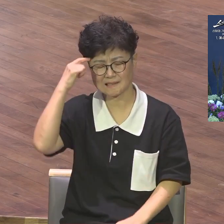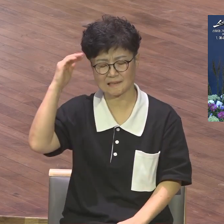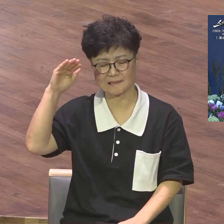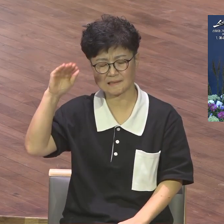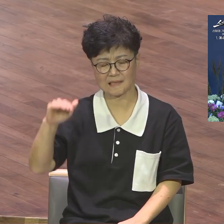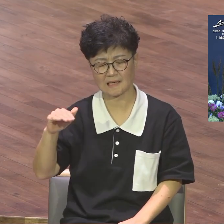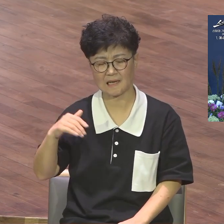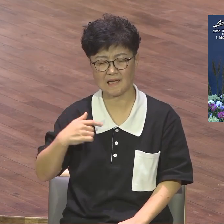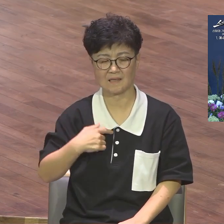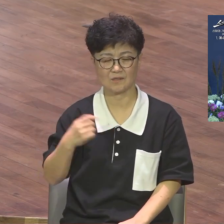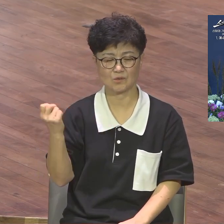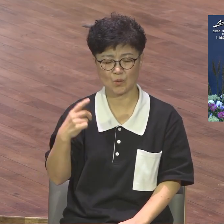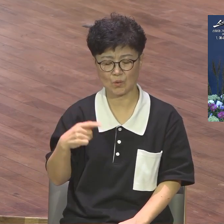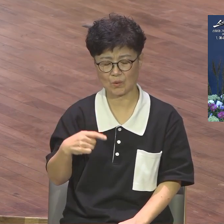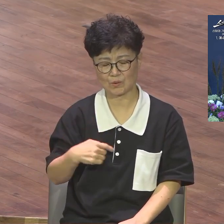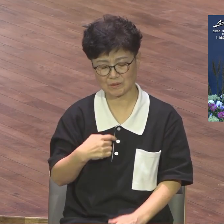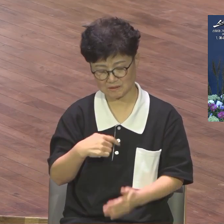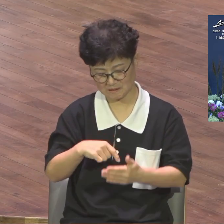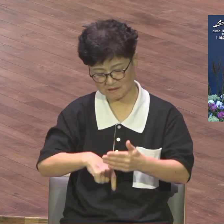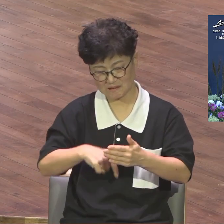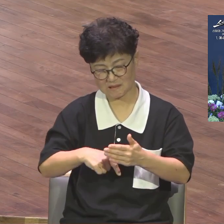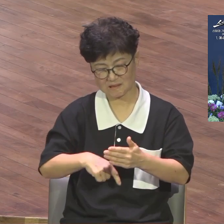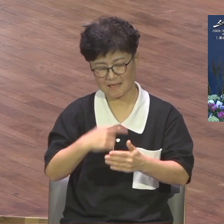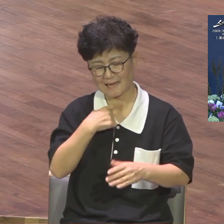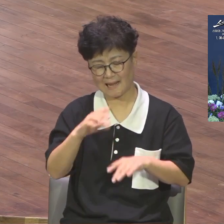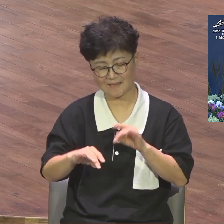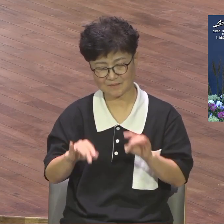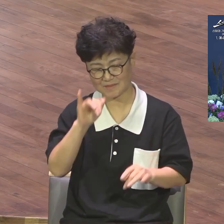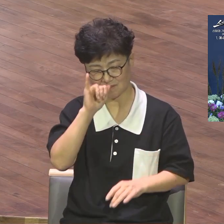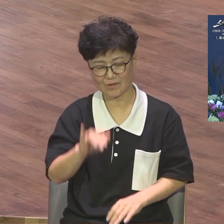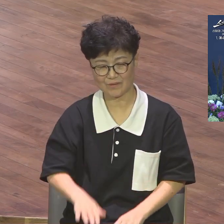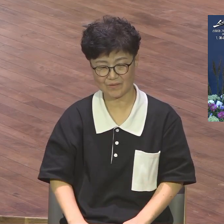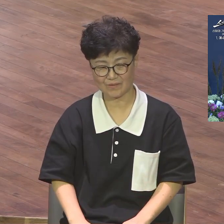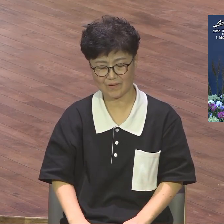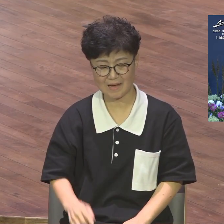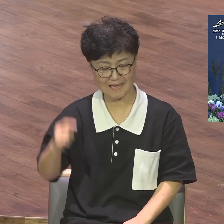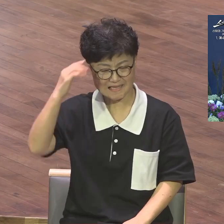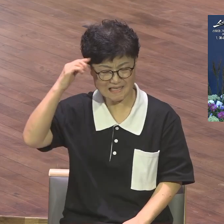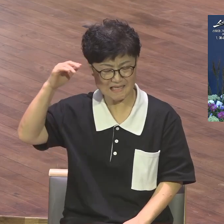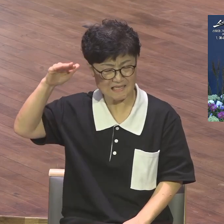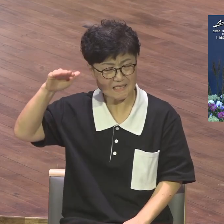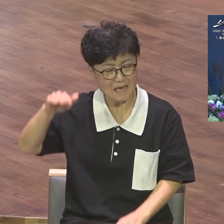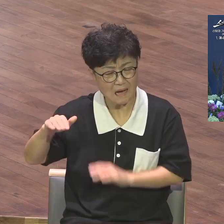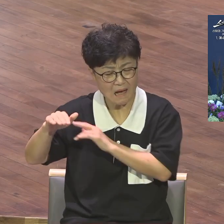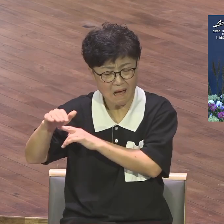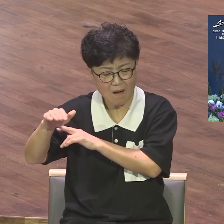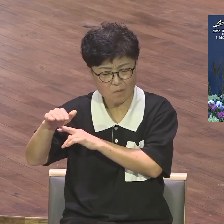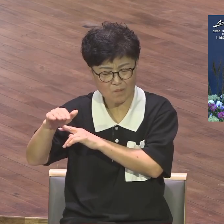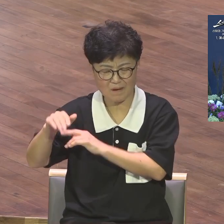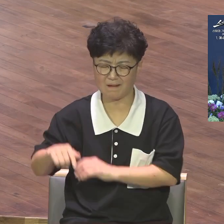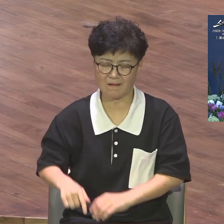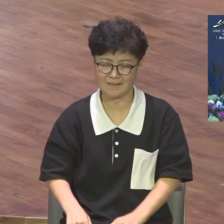그리고 내적으로는 키가 작아. 이건 누구도 탓할 수 없는 자신이 갖고 있는 걸림돌이거든요.